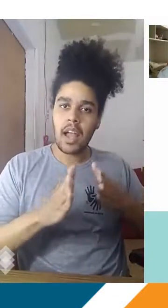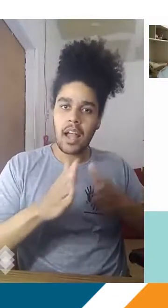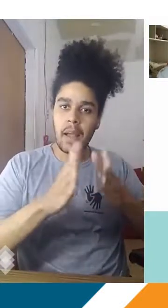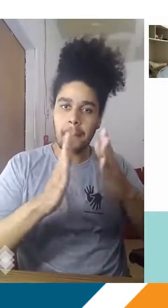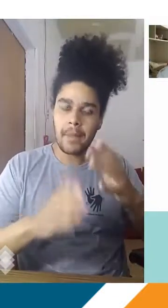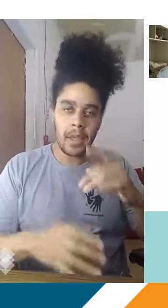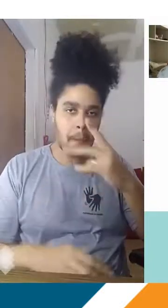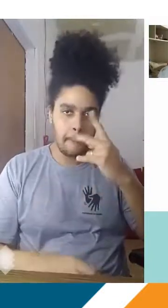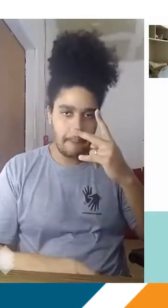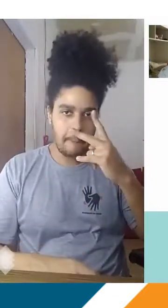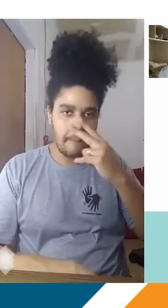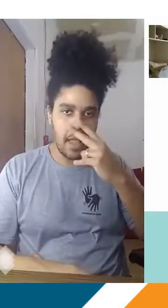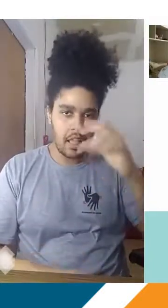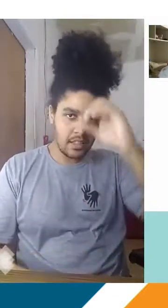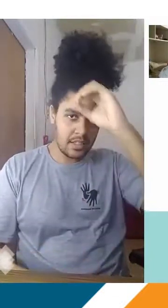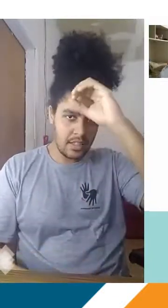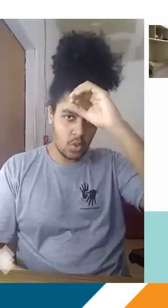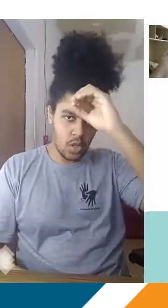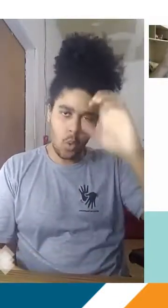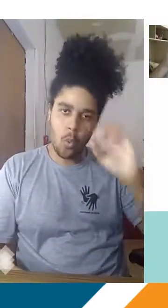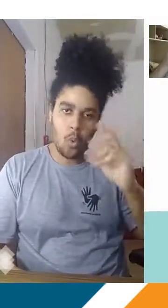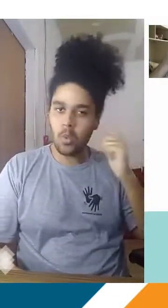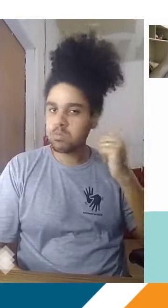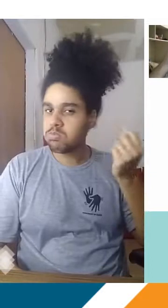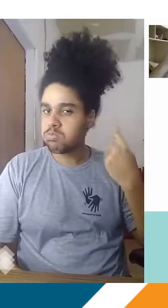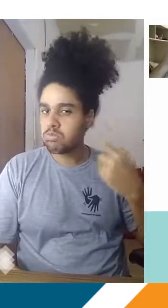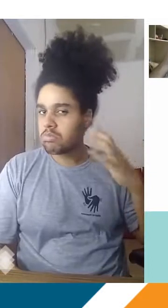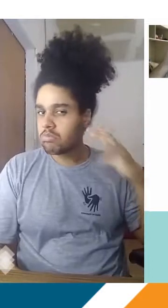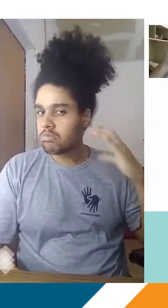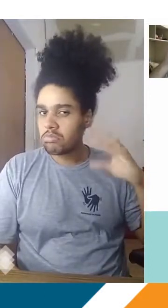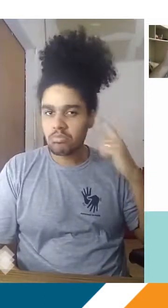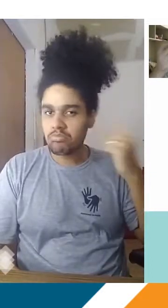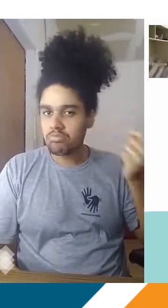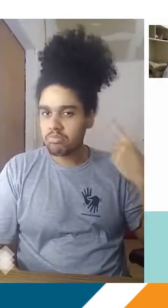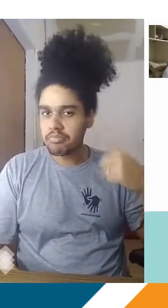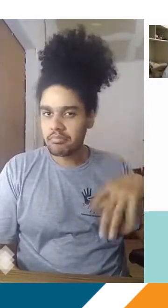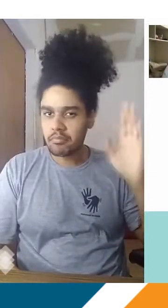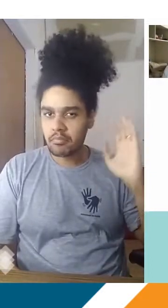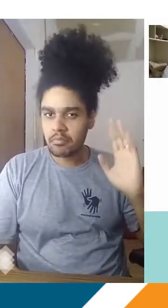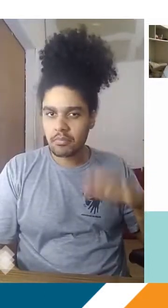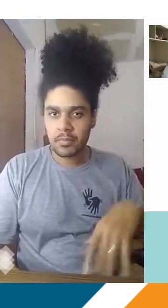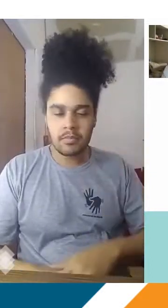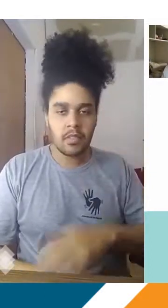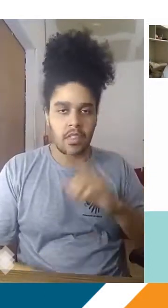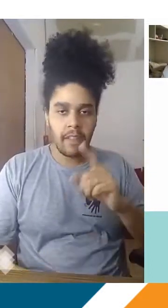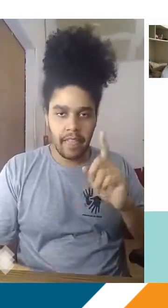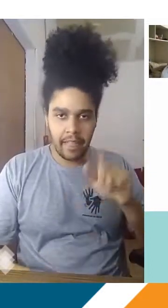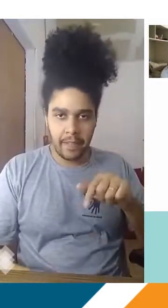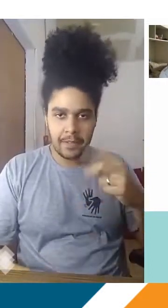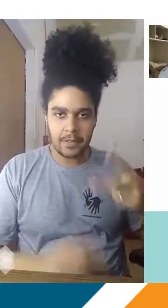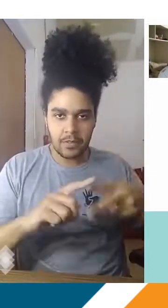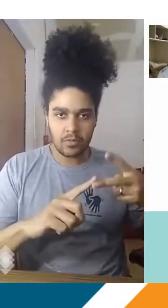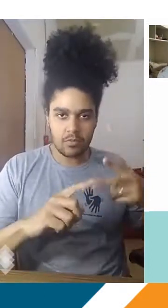vai pelo caminho da ignorância ou do desprezo pela ciência e pelo caminho da insuficiência dos índices educacionais. São